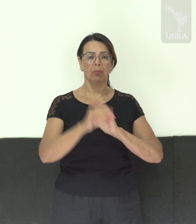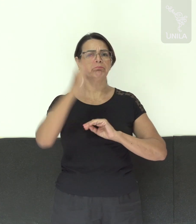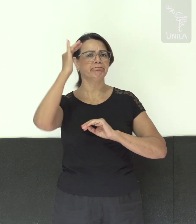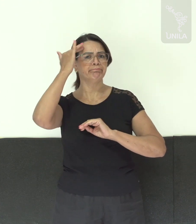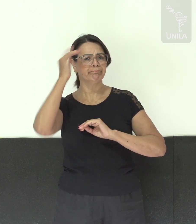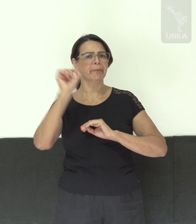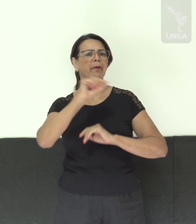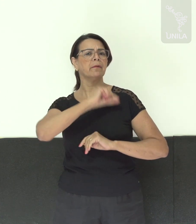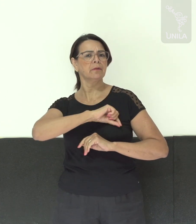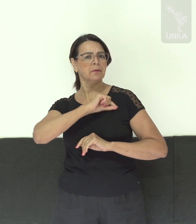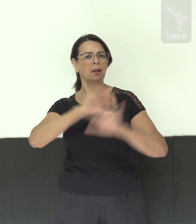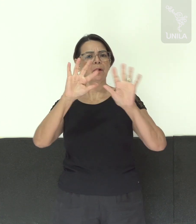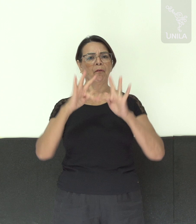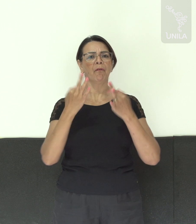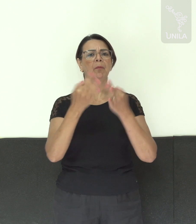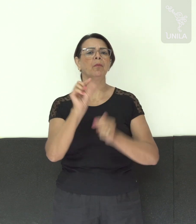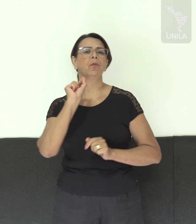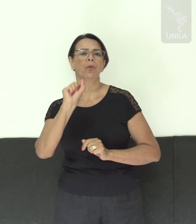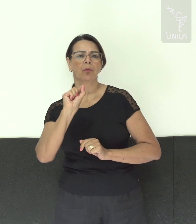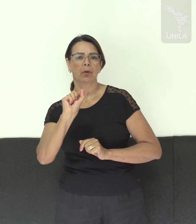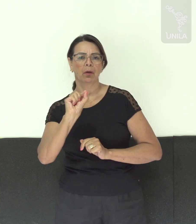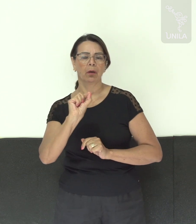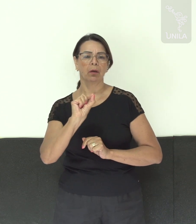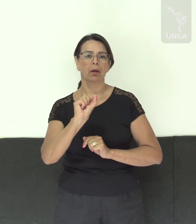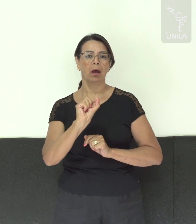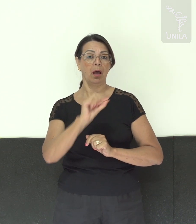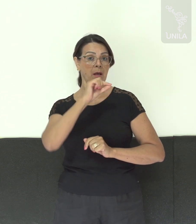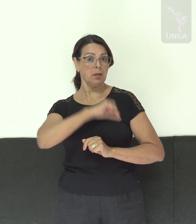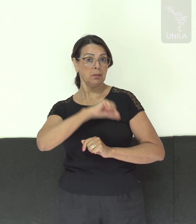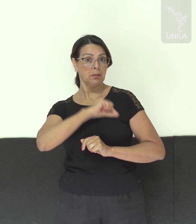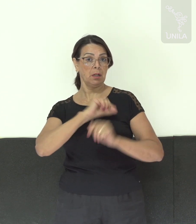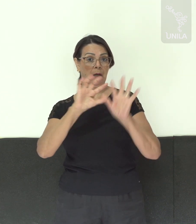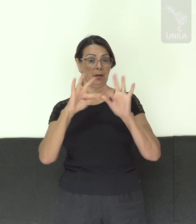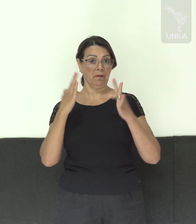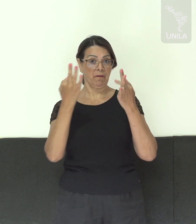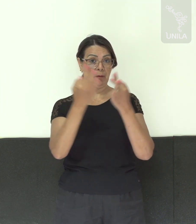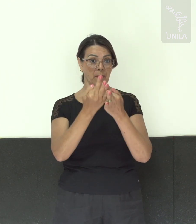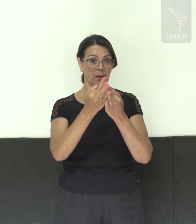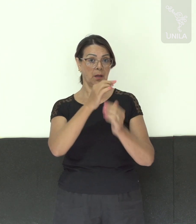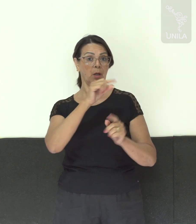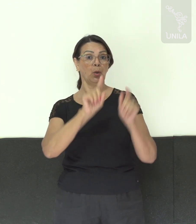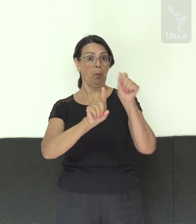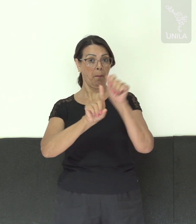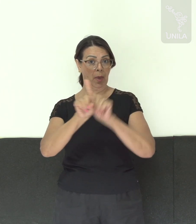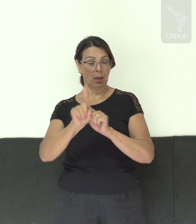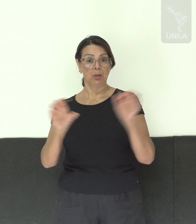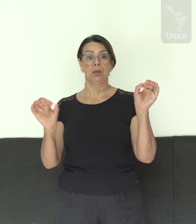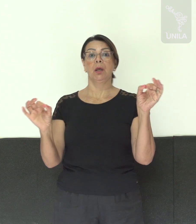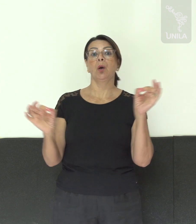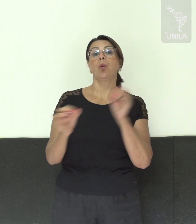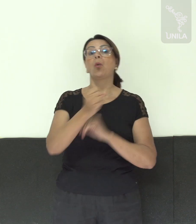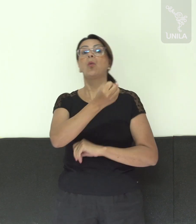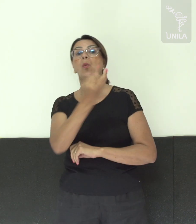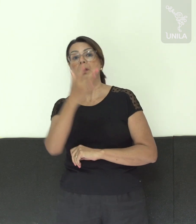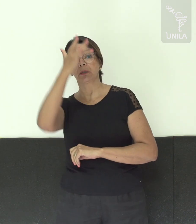entende-se por renda familiar per capita a razão entre a renda familiar bruta mensal e o total de pessoas da